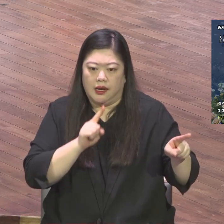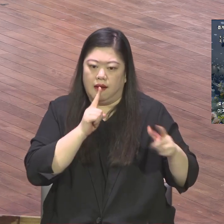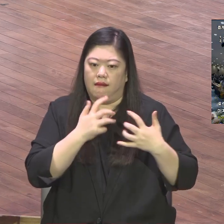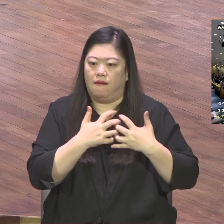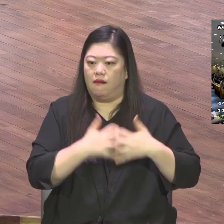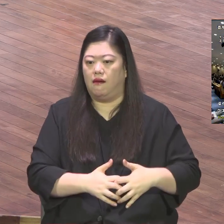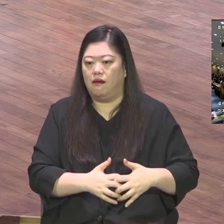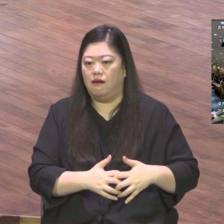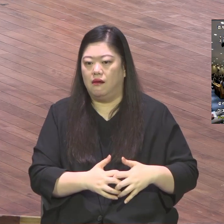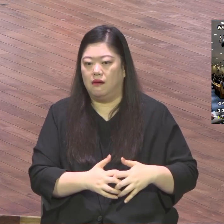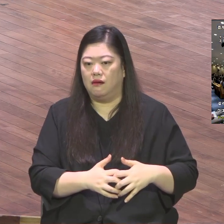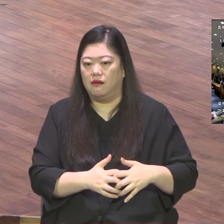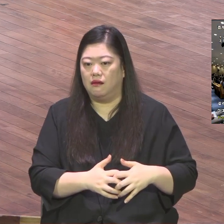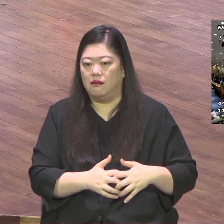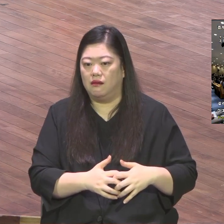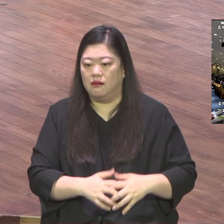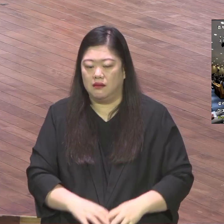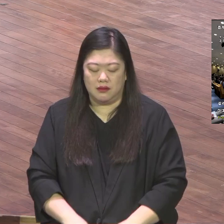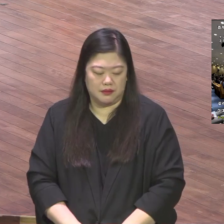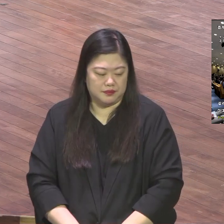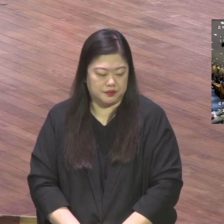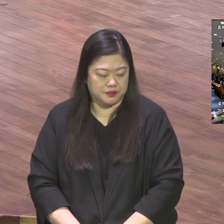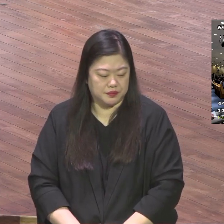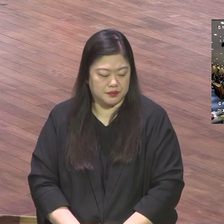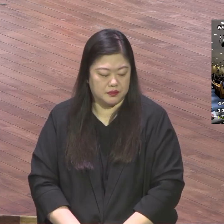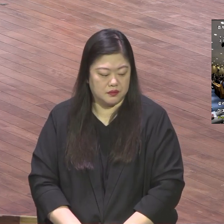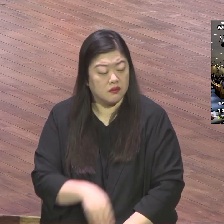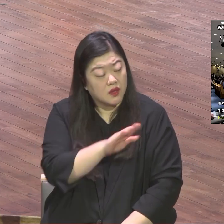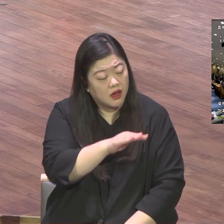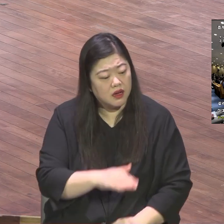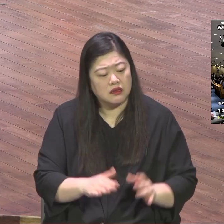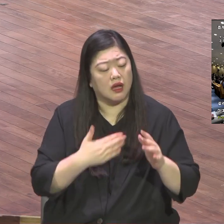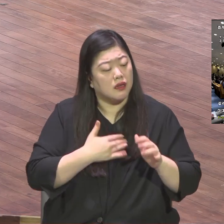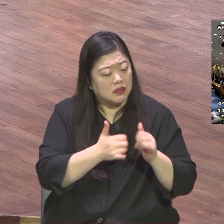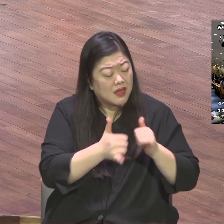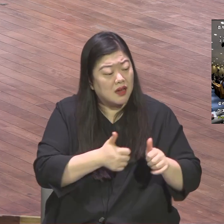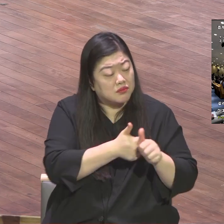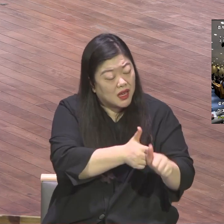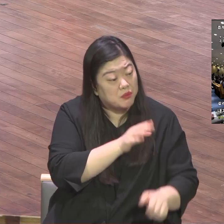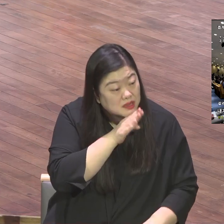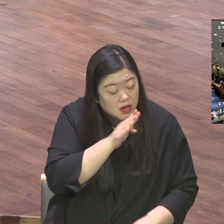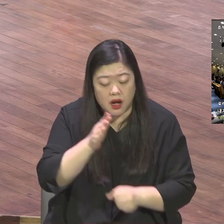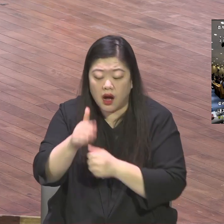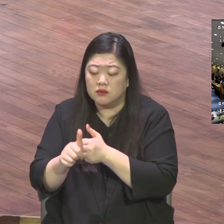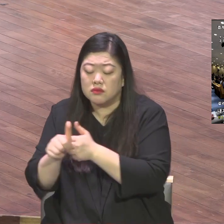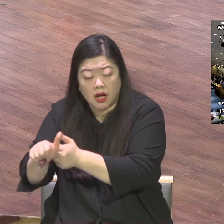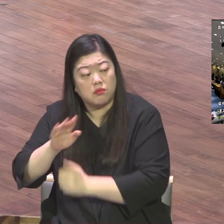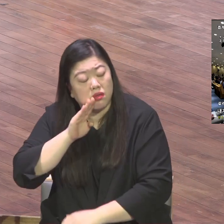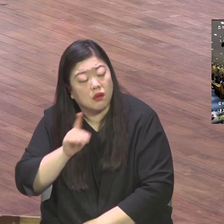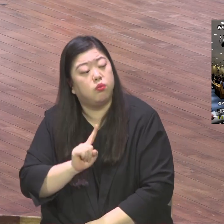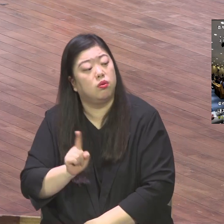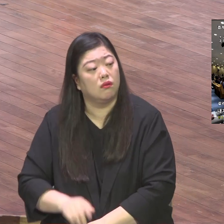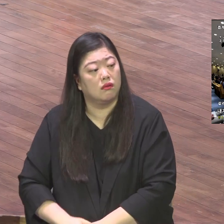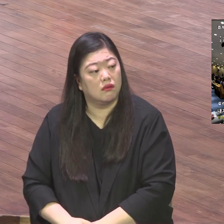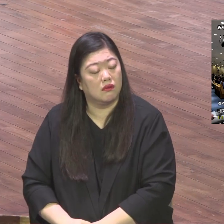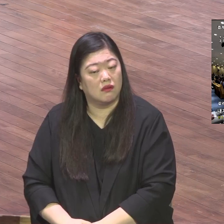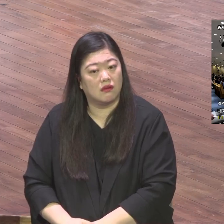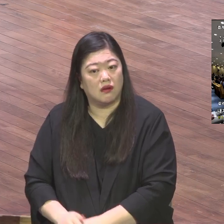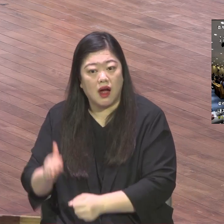이제 내가 사람에게 좋게 하라 하나님께 좋게 하랴, 사람에게 기쁨을 구하랴, 내가